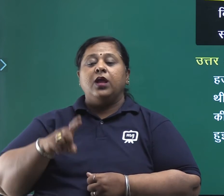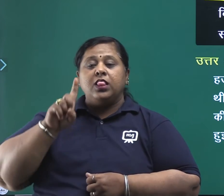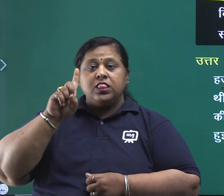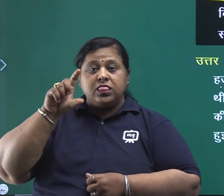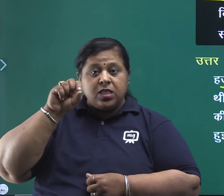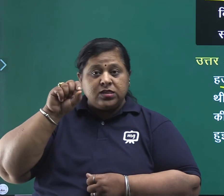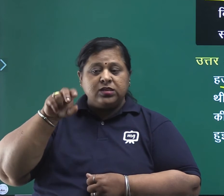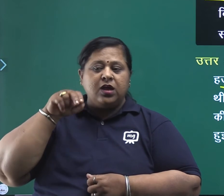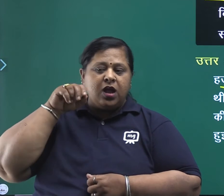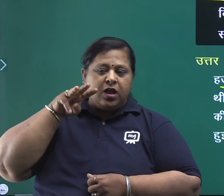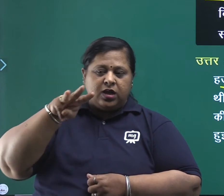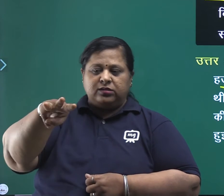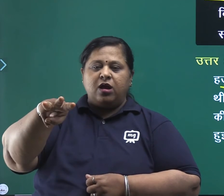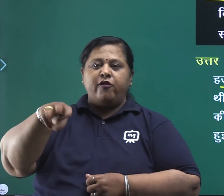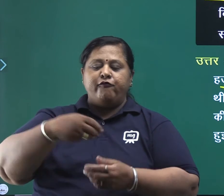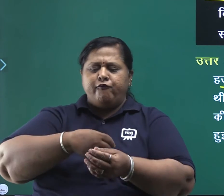10,000 फुट